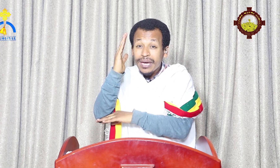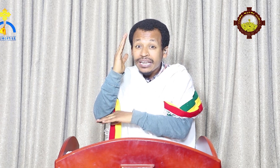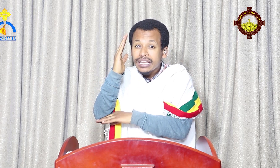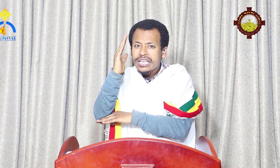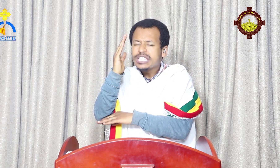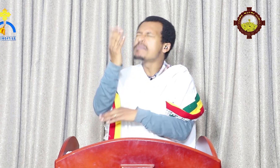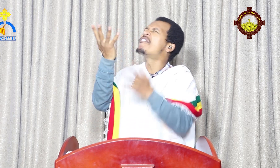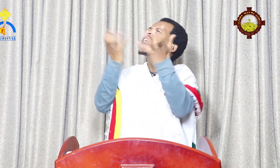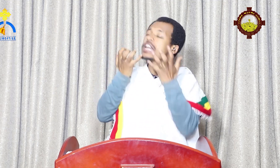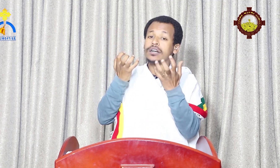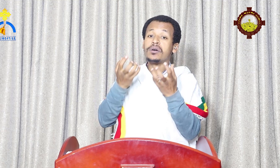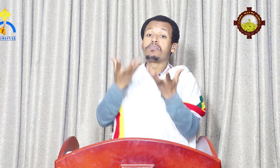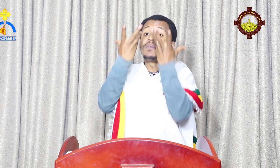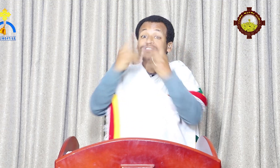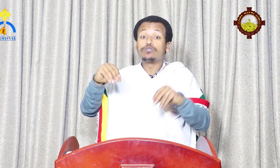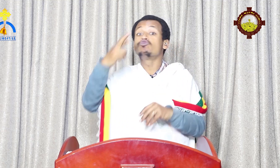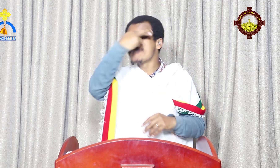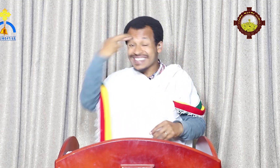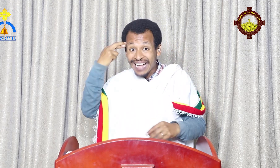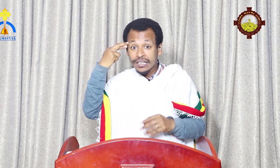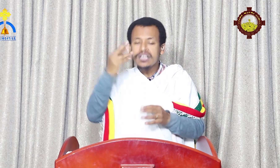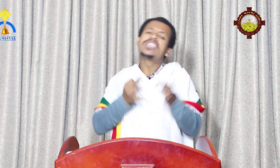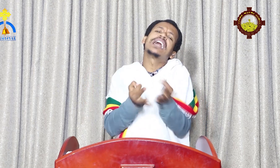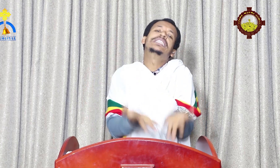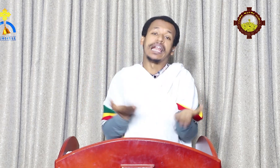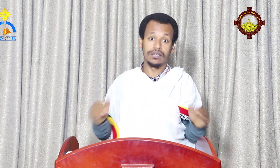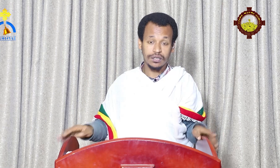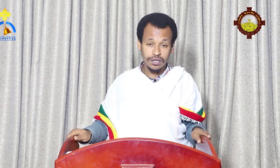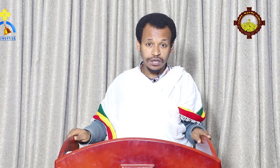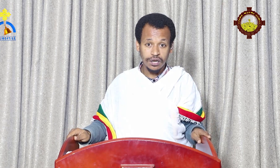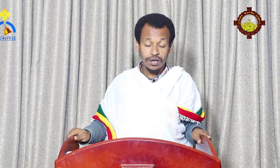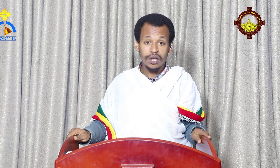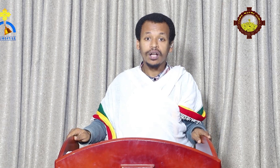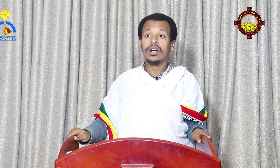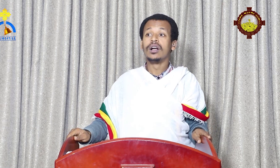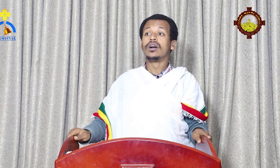እግዚአብሔር የሚፈልግ በመጥባቱ ምክንያት ይገልጻል።